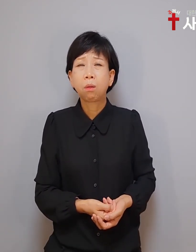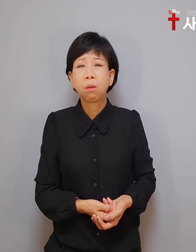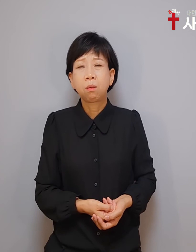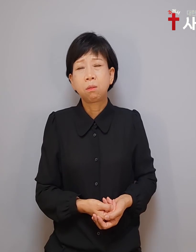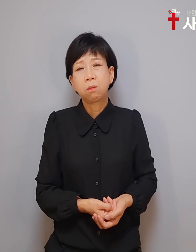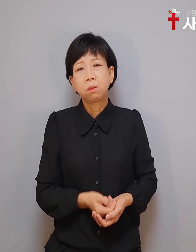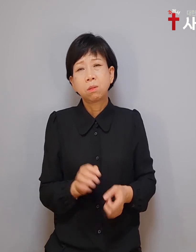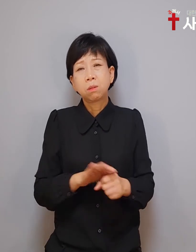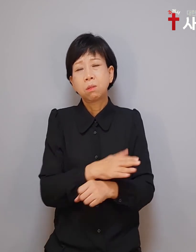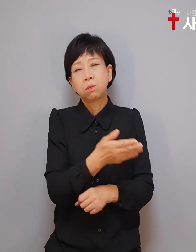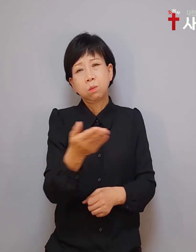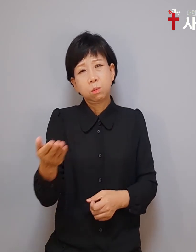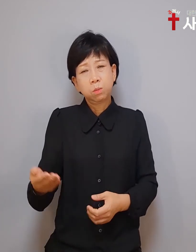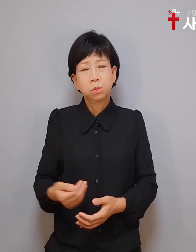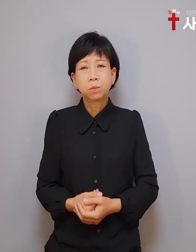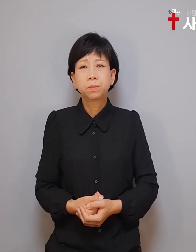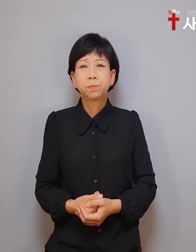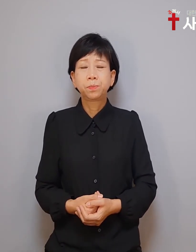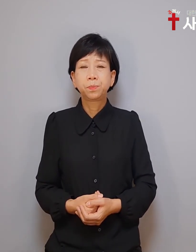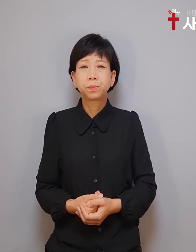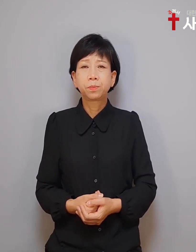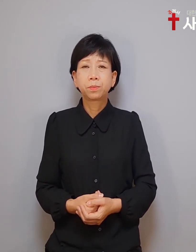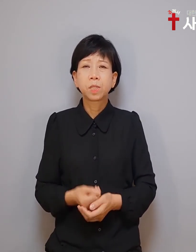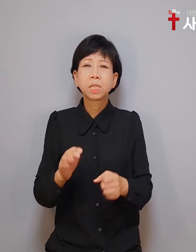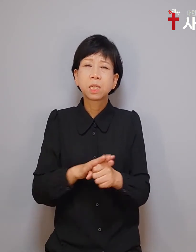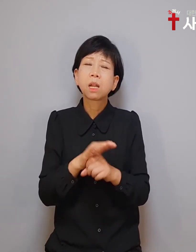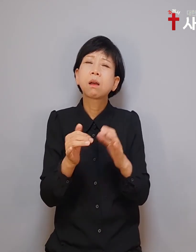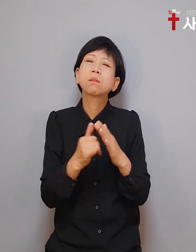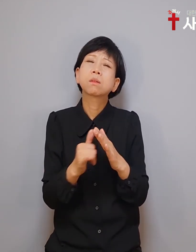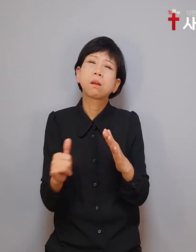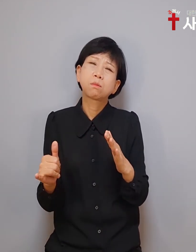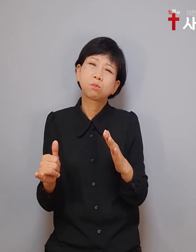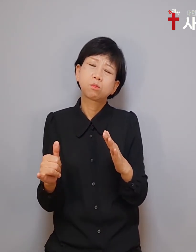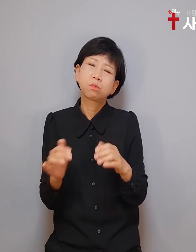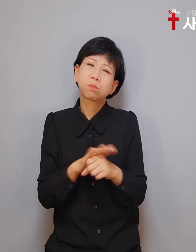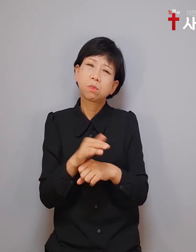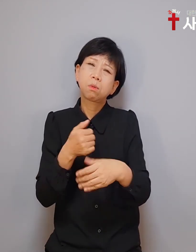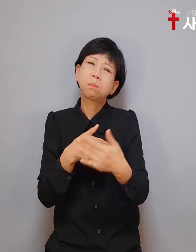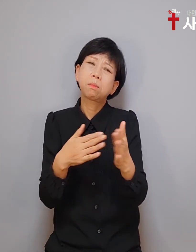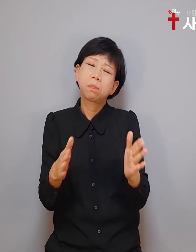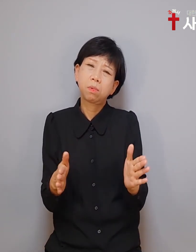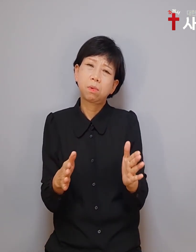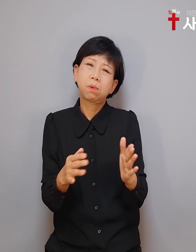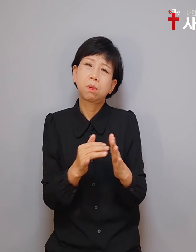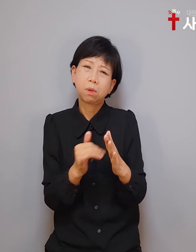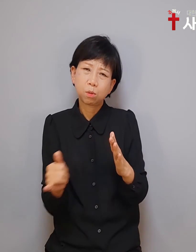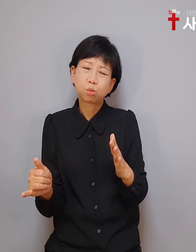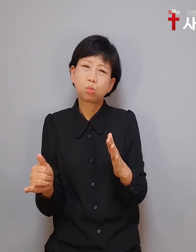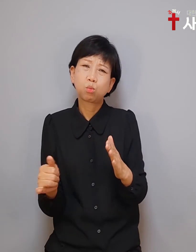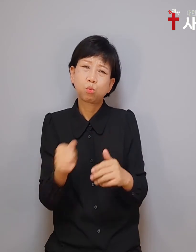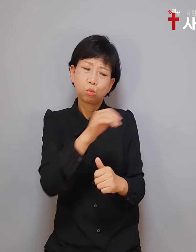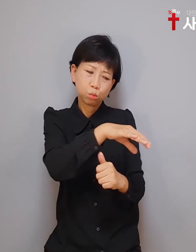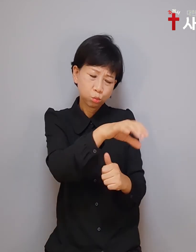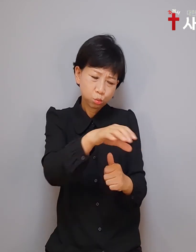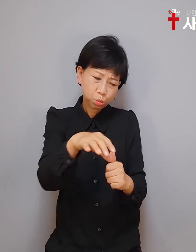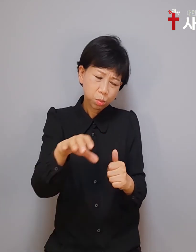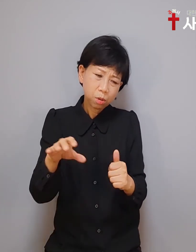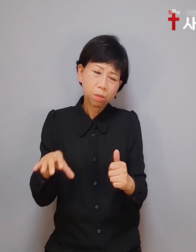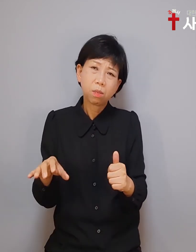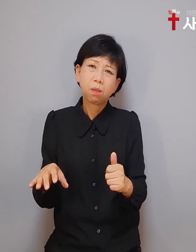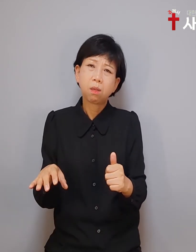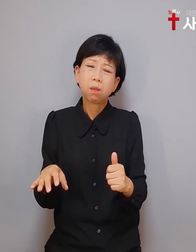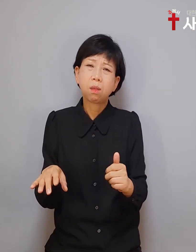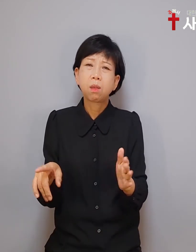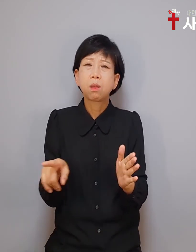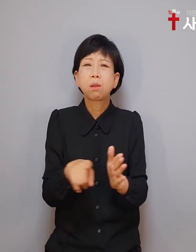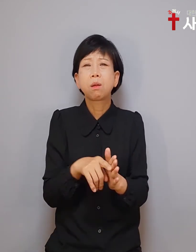사랑하는 성도 여러분, 사랑하는 우리 가족, 우리 사랑방 식구들, 또 주변에 여전히 예수 안 믿는